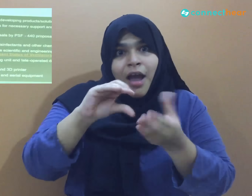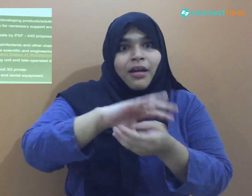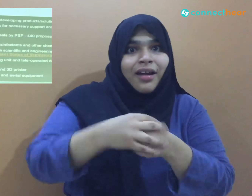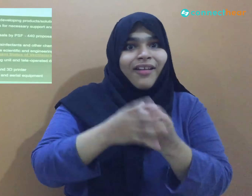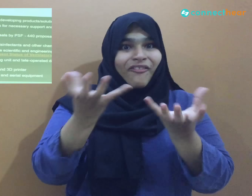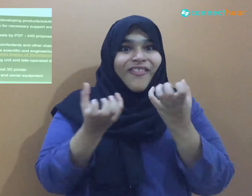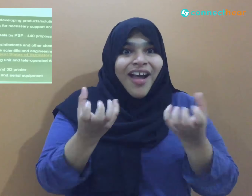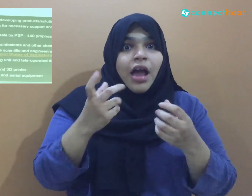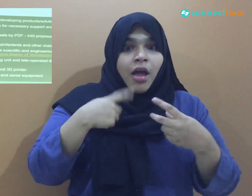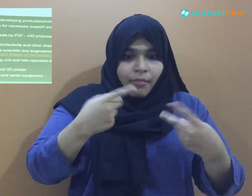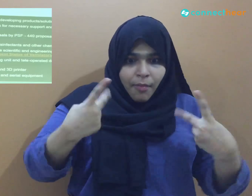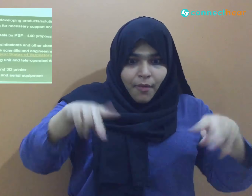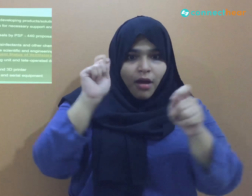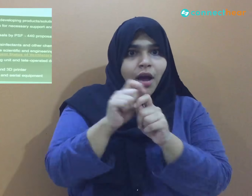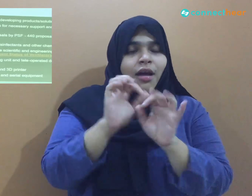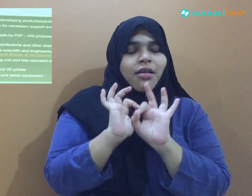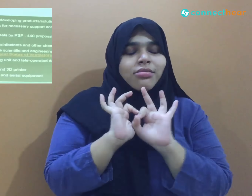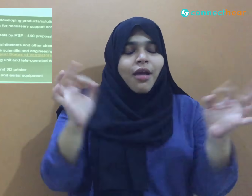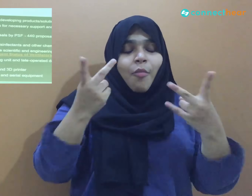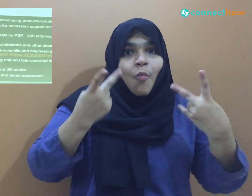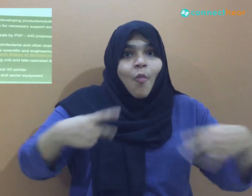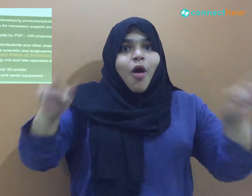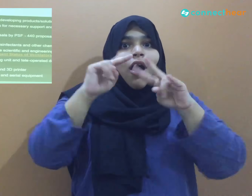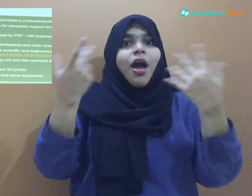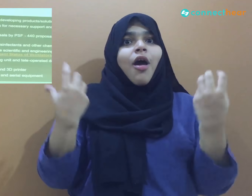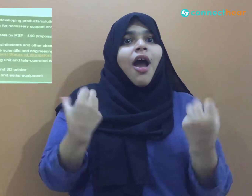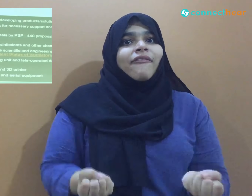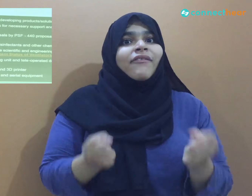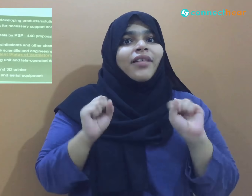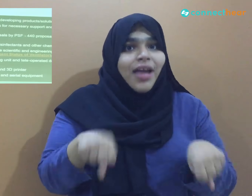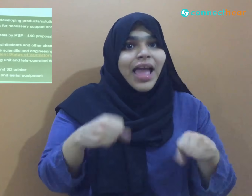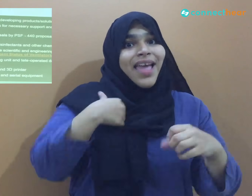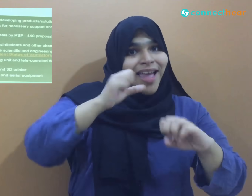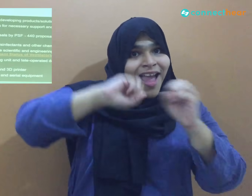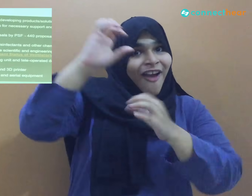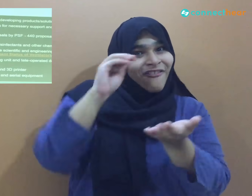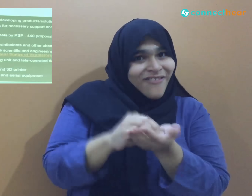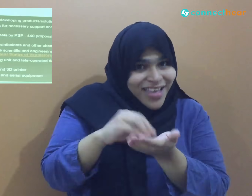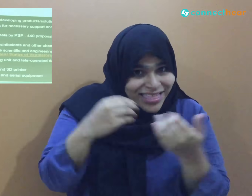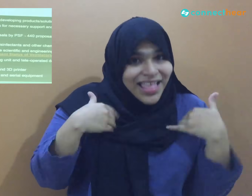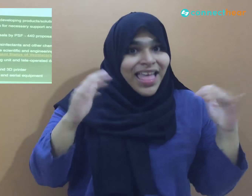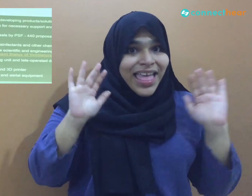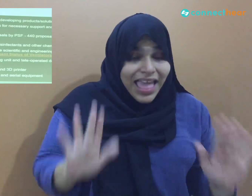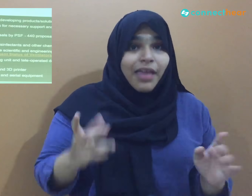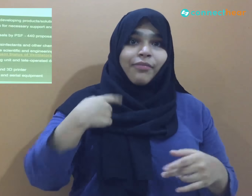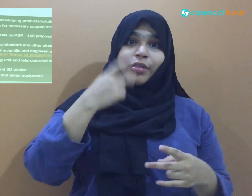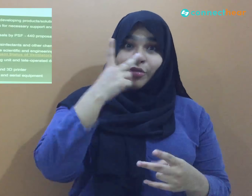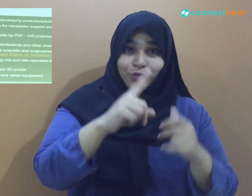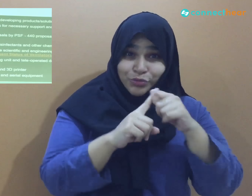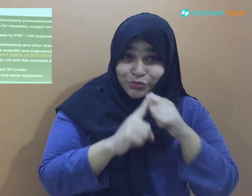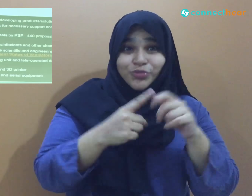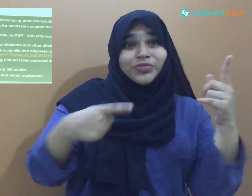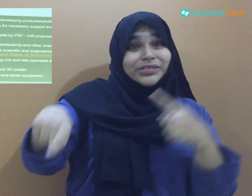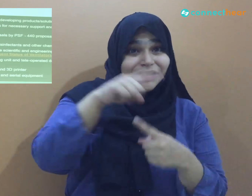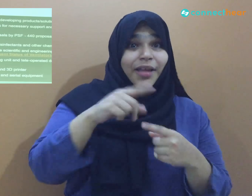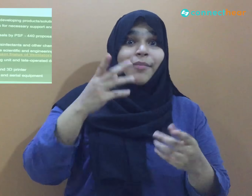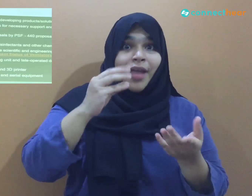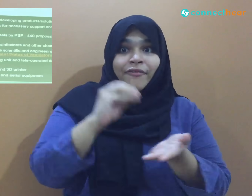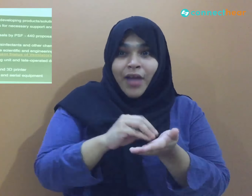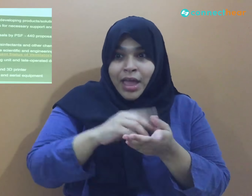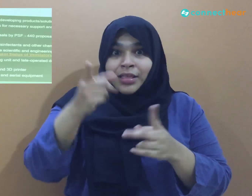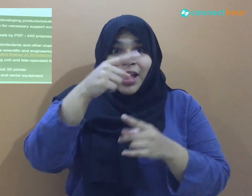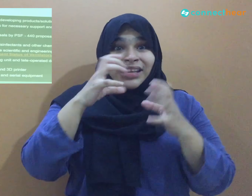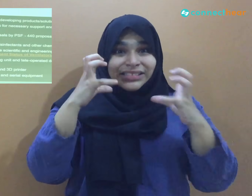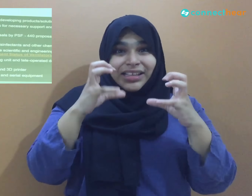ہینڈ سینیٹائزرز, ڈس انفیکٹنٹس ایکسٹرا ہو گئے ہیں, ہم ایکسپورٹ کر سکتے ہیں. ہمیں دیکھنا چاہیے اگر ہم اس کی مزید اس کے